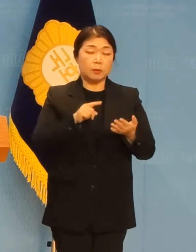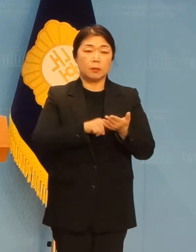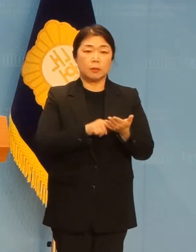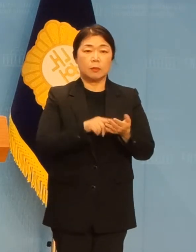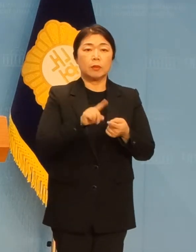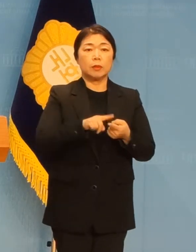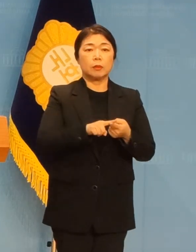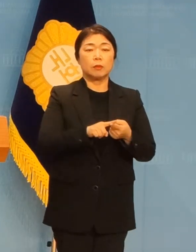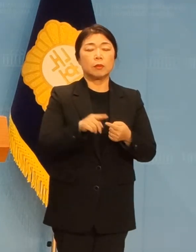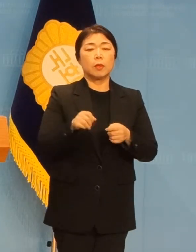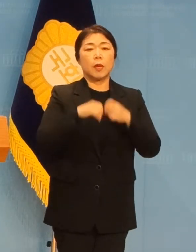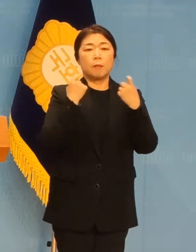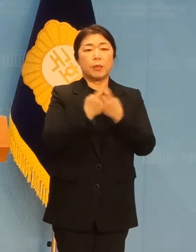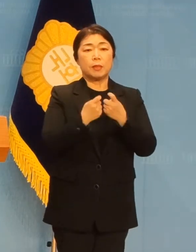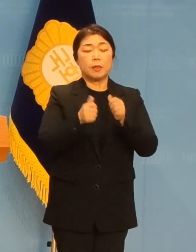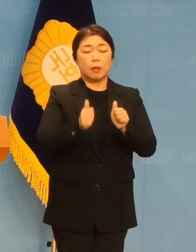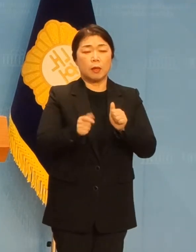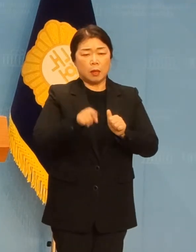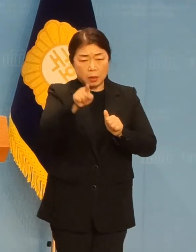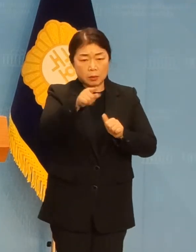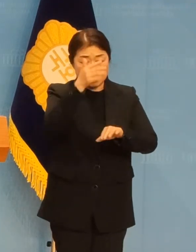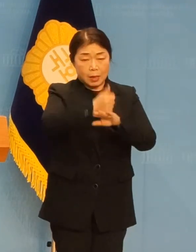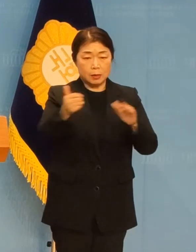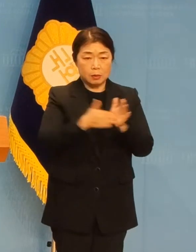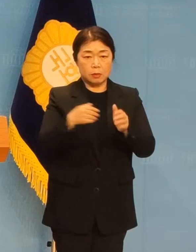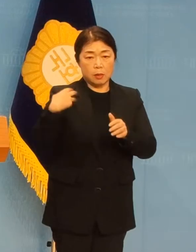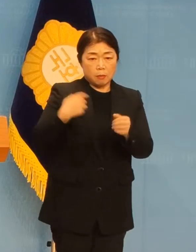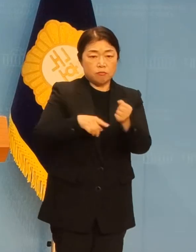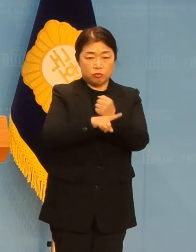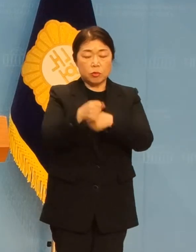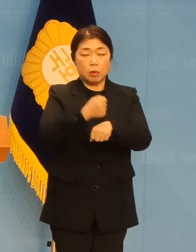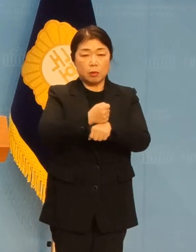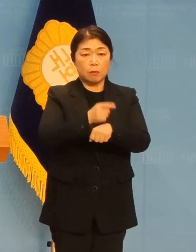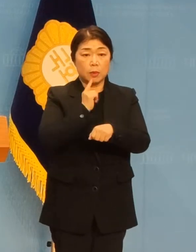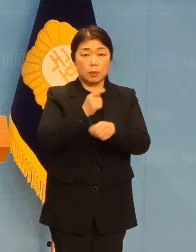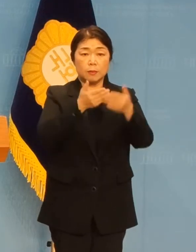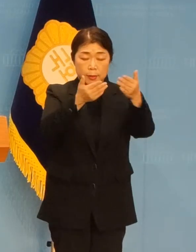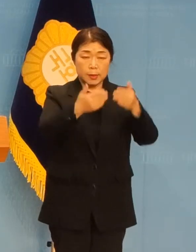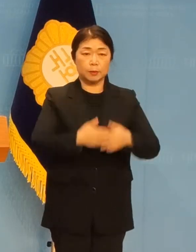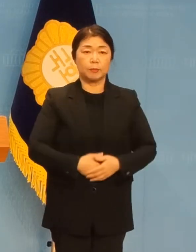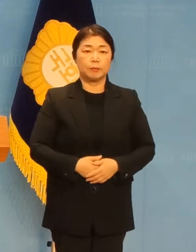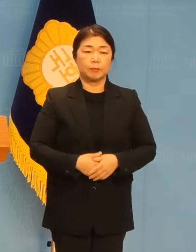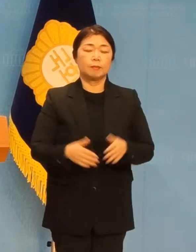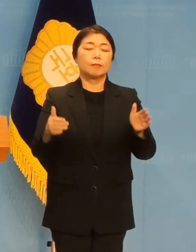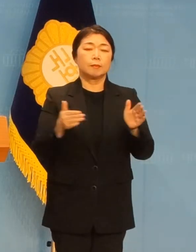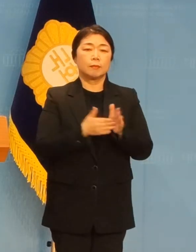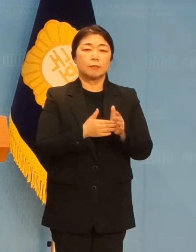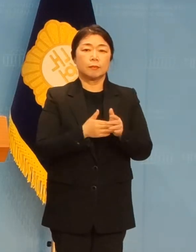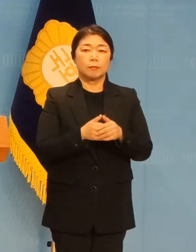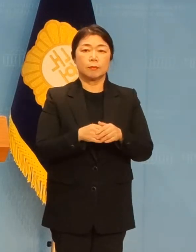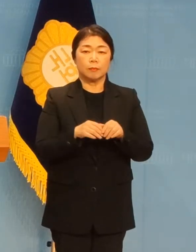관련해서는 민사까지 가서 끝까지 책임을 묻겠다, 이런 말씀드리겠습니다. 이상입니다.